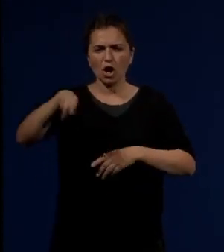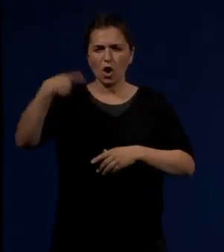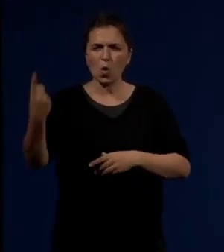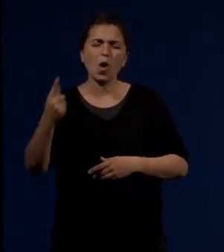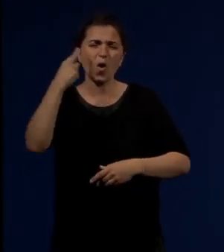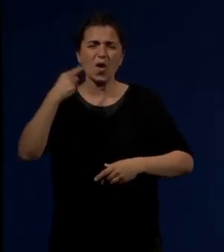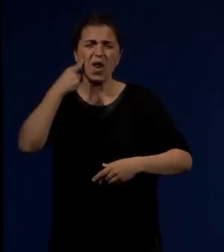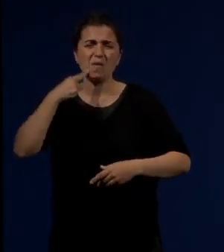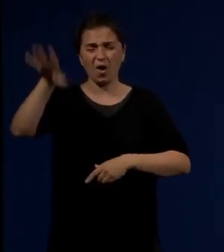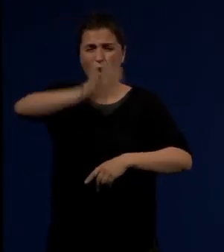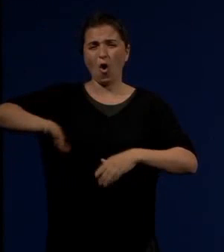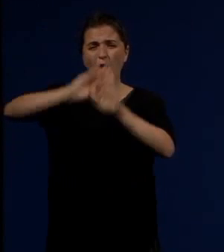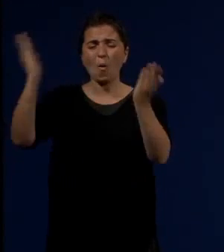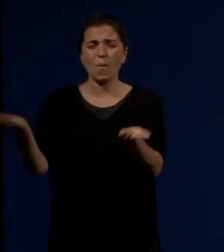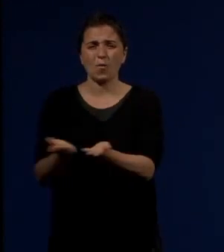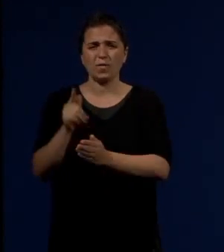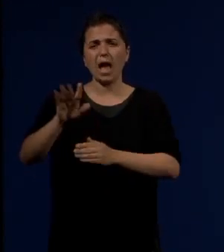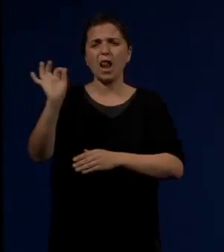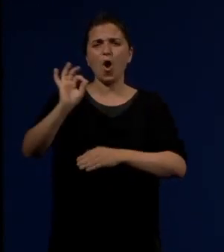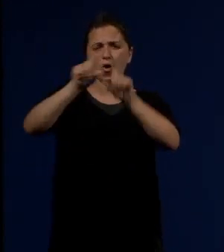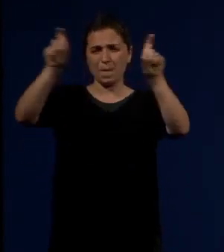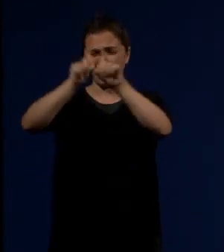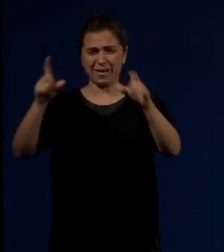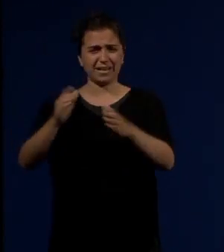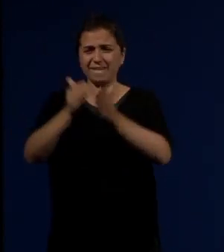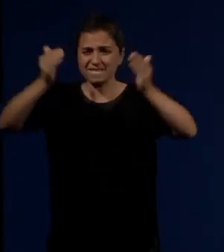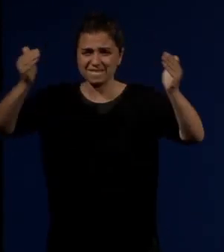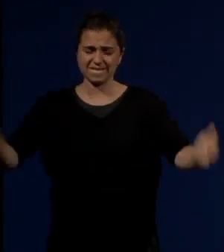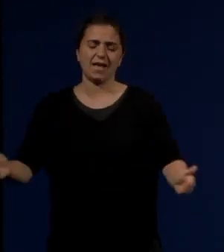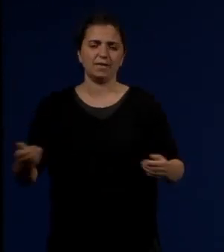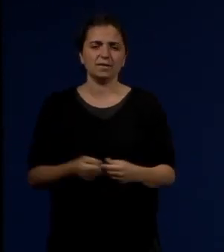Mundial ou nos consellos de administración das grandes empresas.